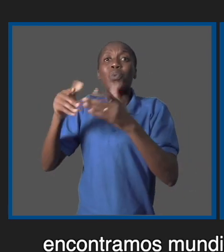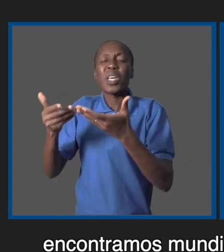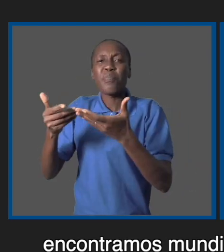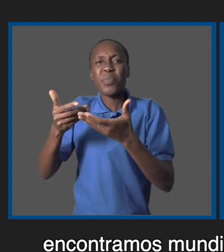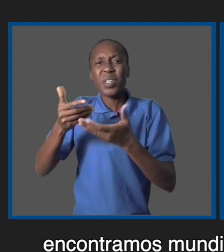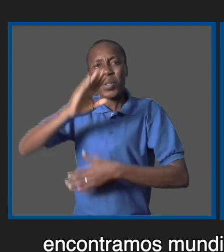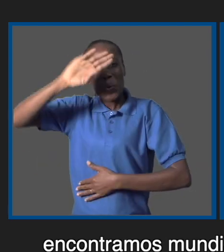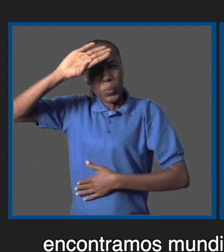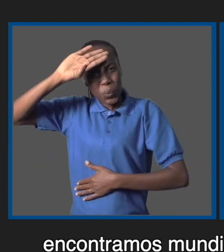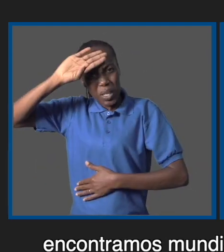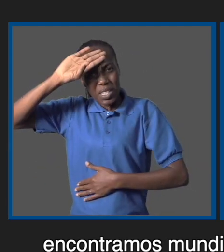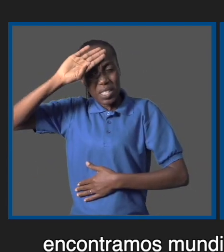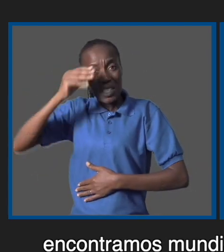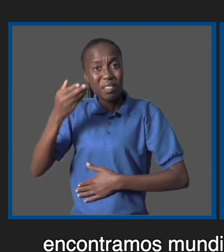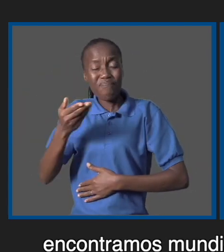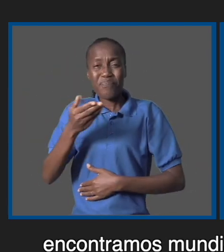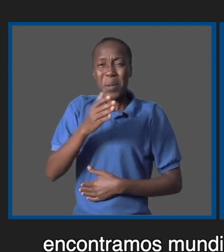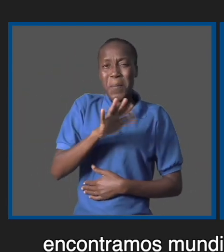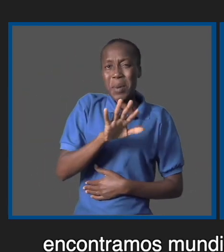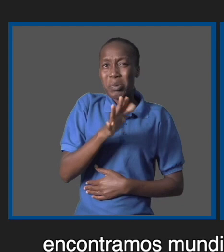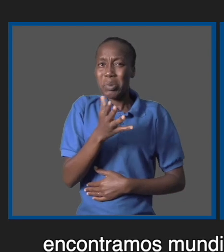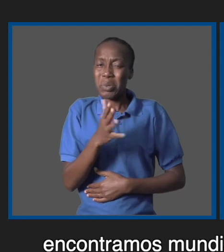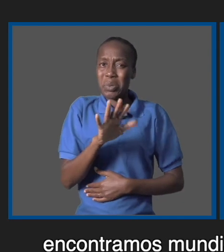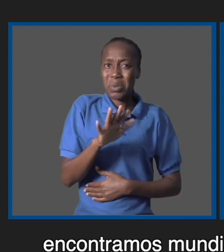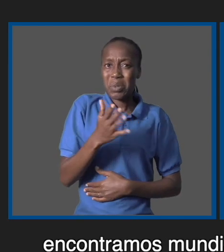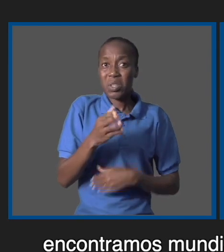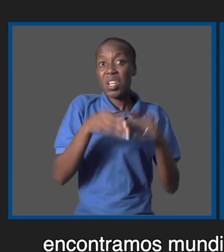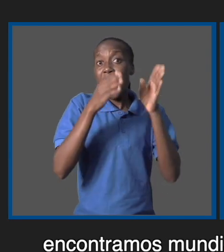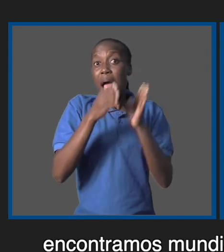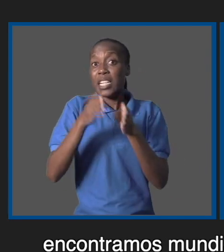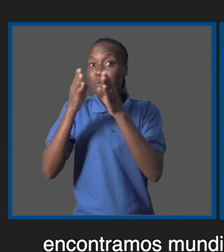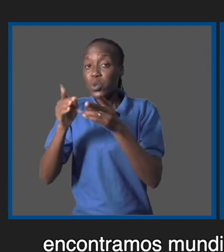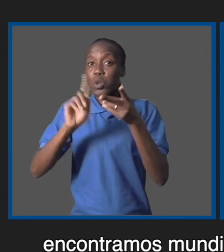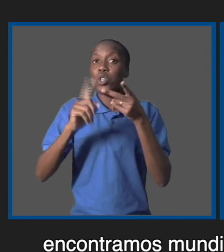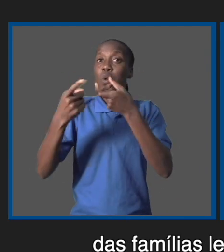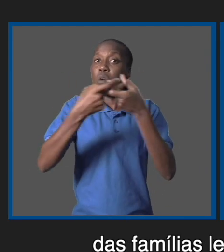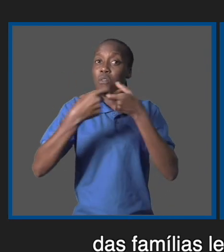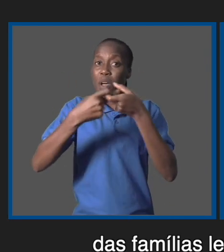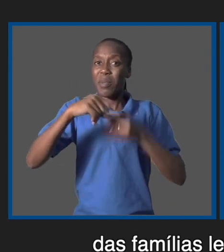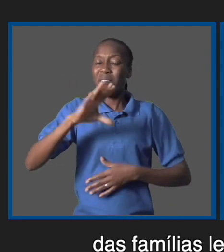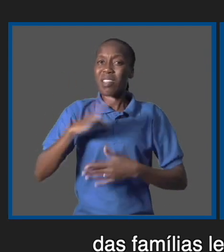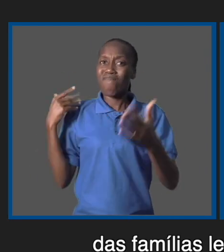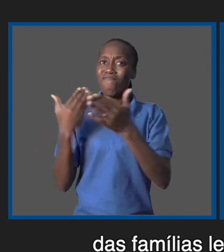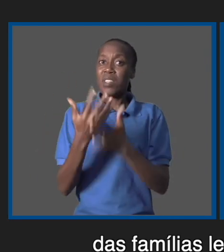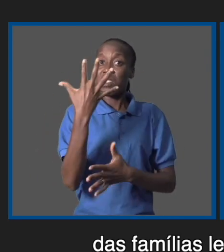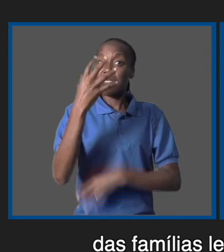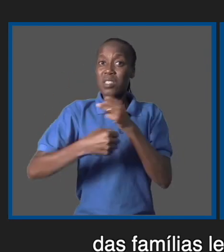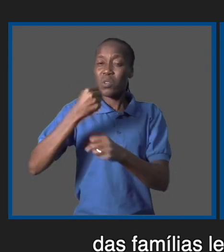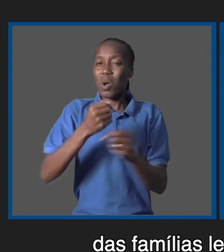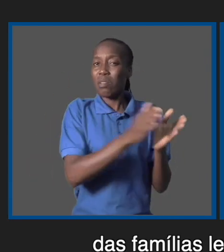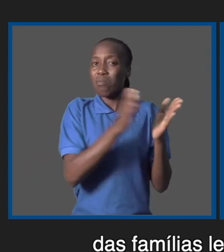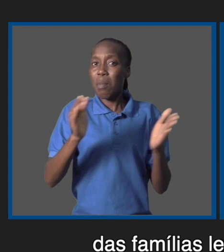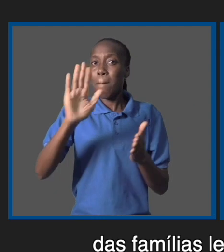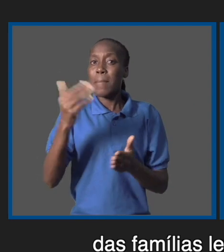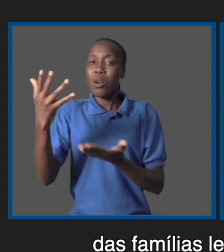no mínimo, a maior parte dos indivíduos ou das famílias levam cinco